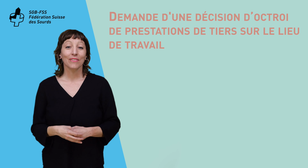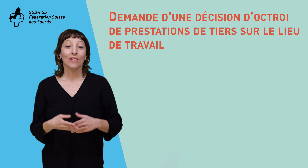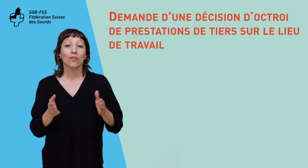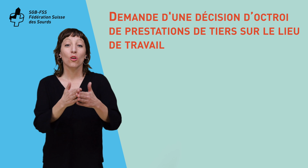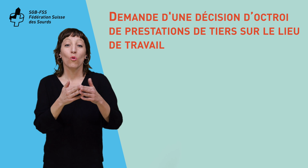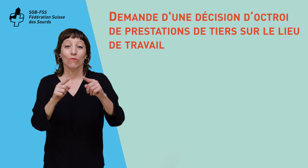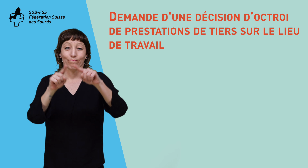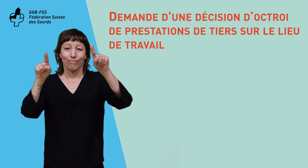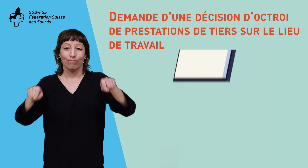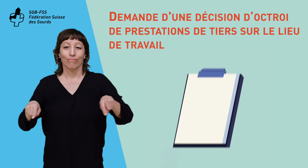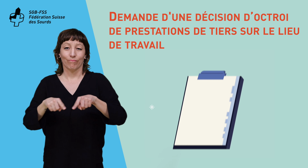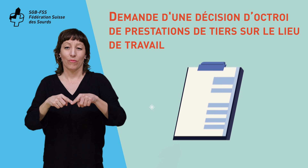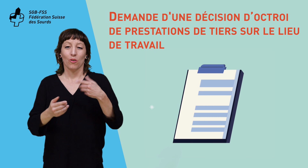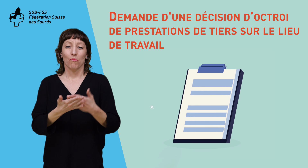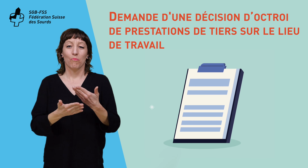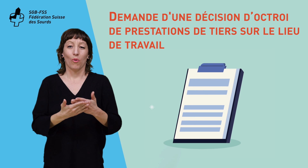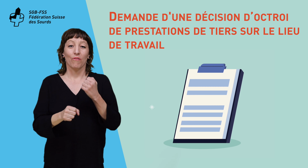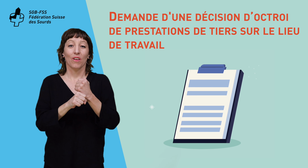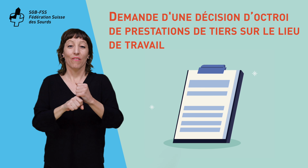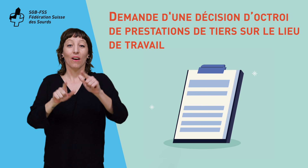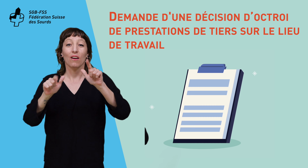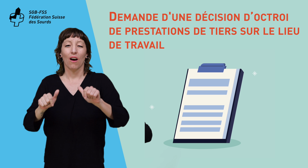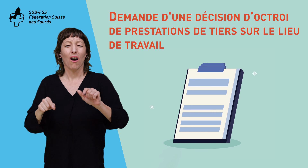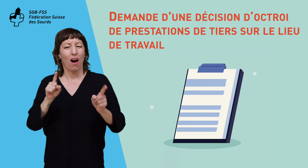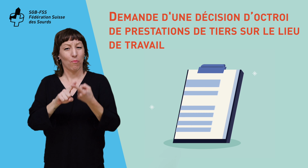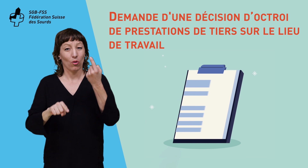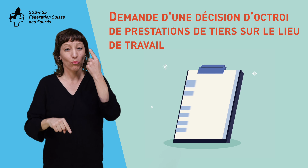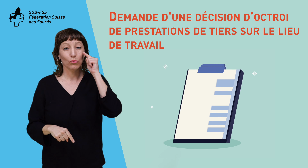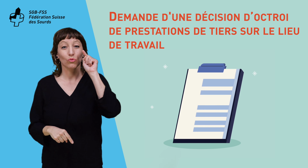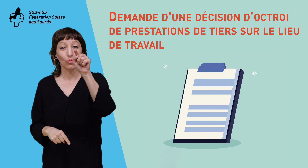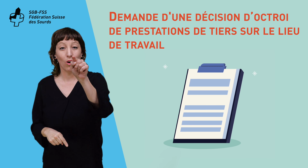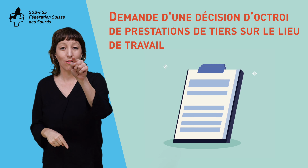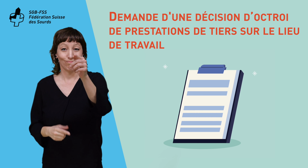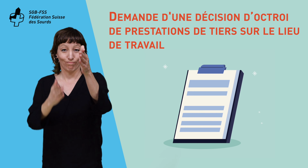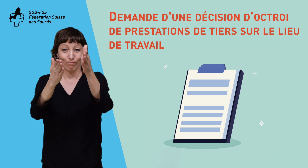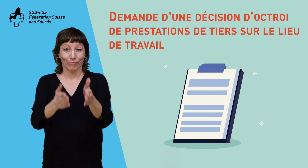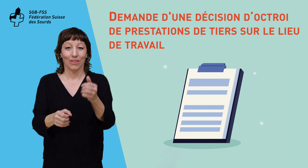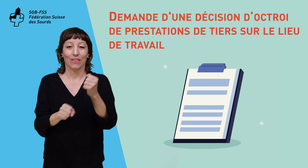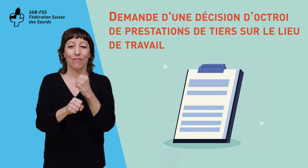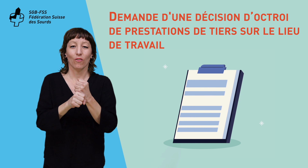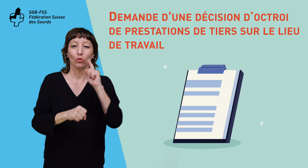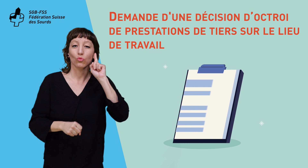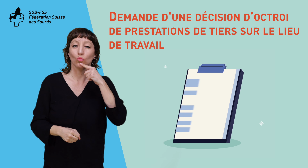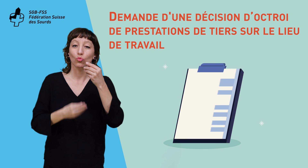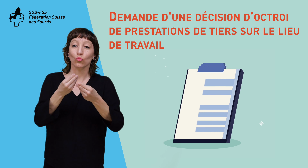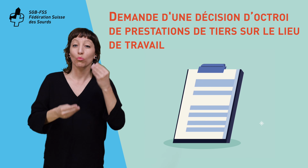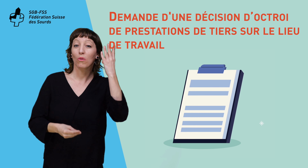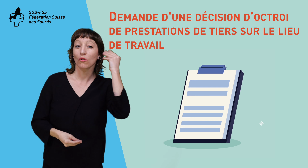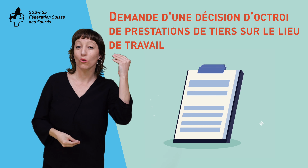La demande d'une ordonnance de poste de travail est importante pour que tu puisses, en tant qu'employé sourd